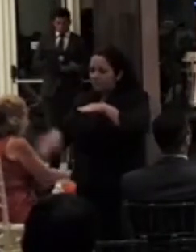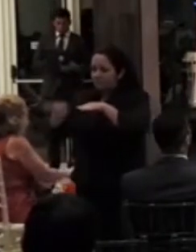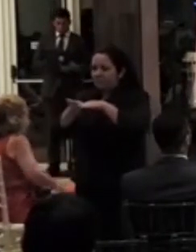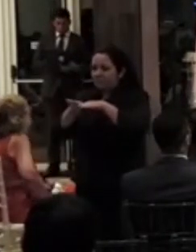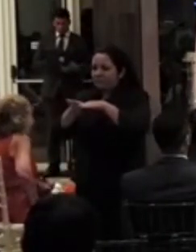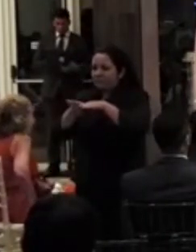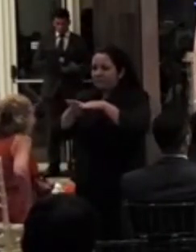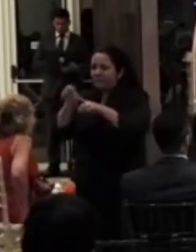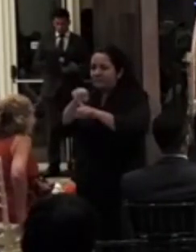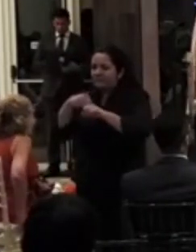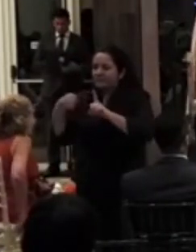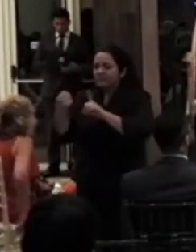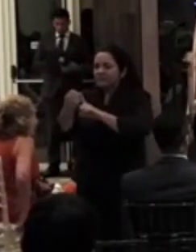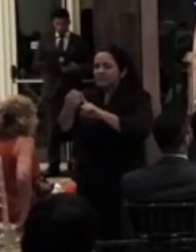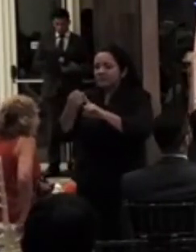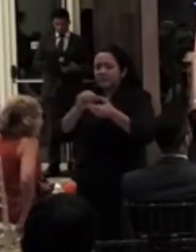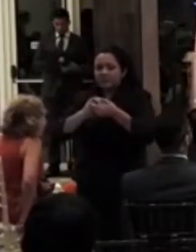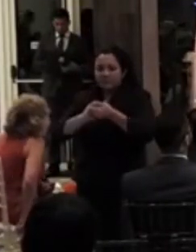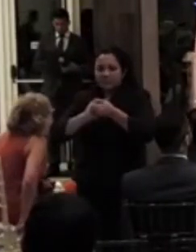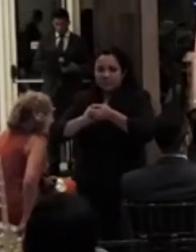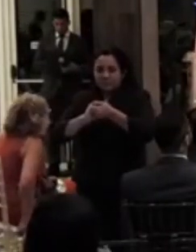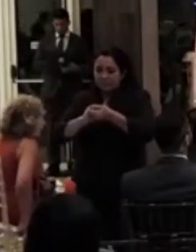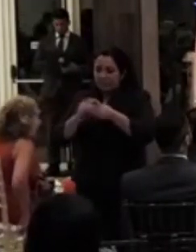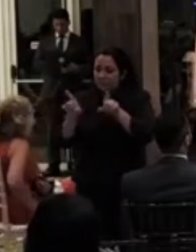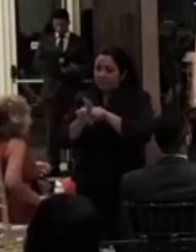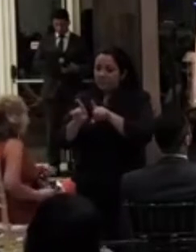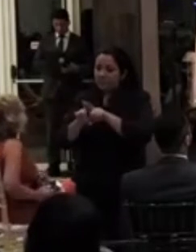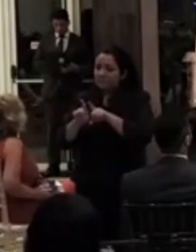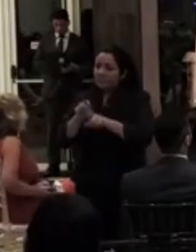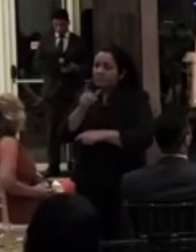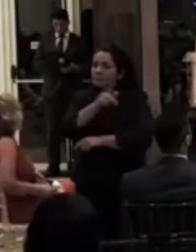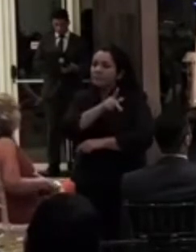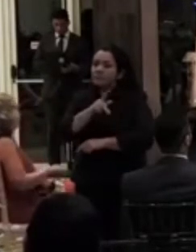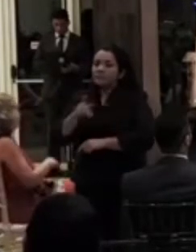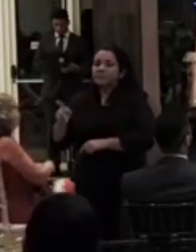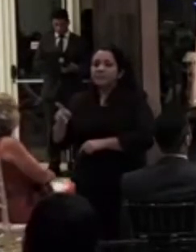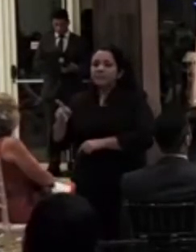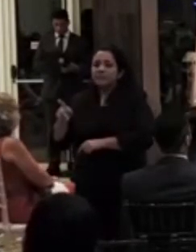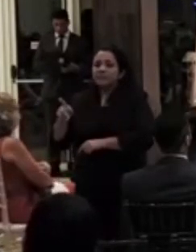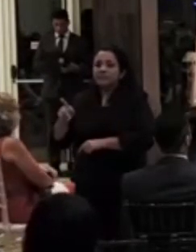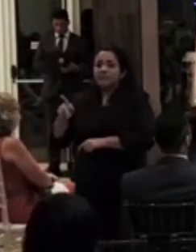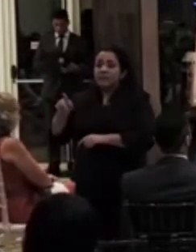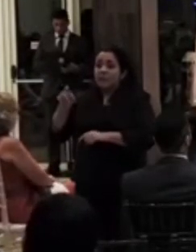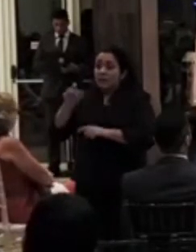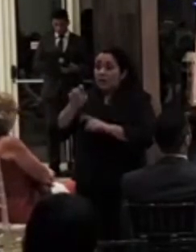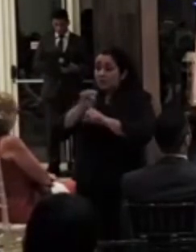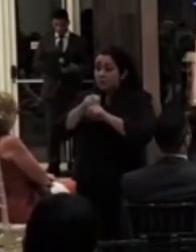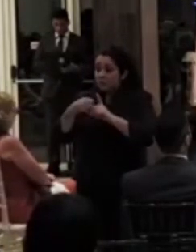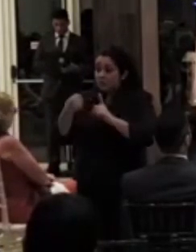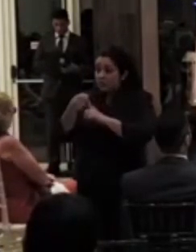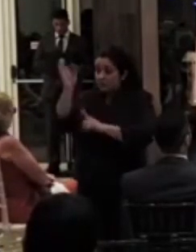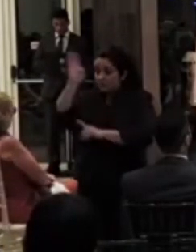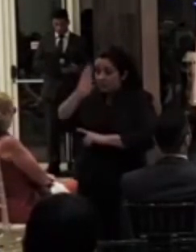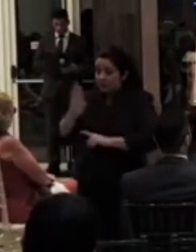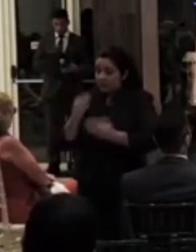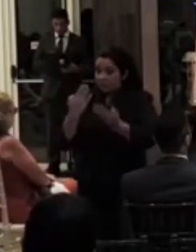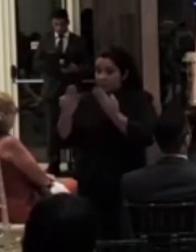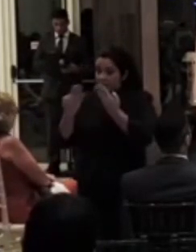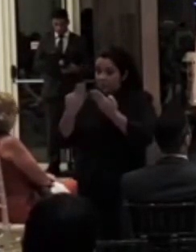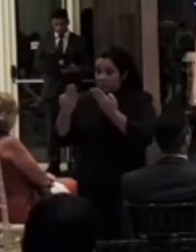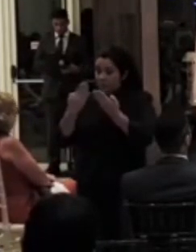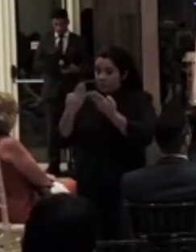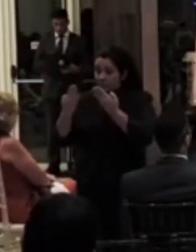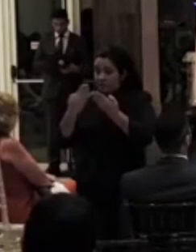ensejo, cumprimento o presidente da Sociedade Brasileira de Psicologia, o psicólogo